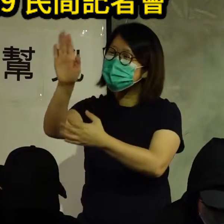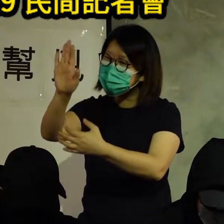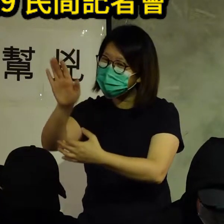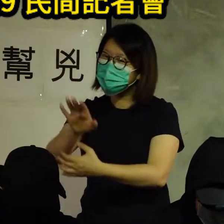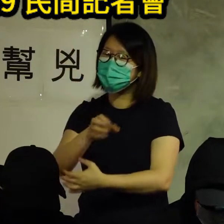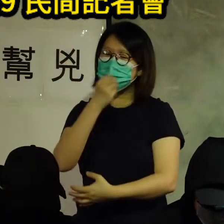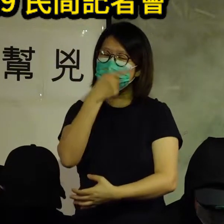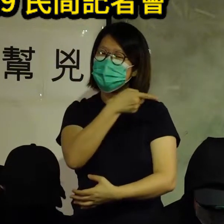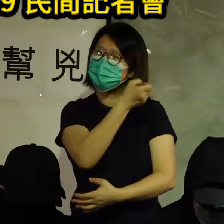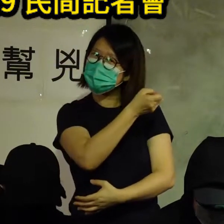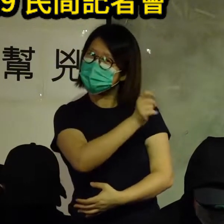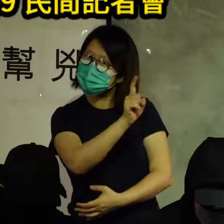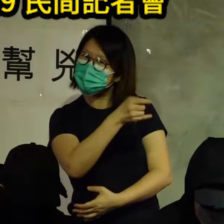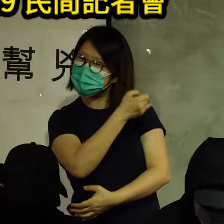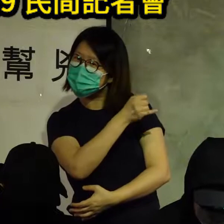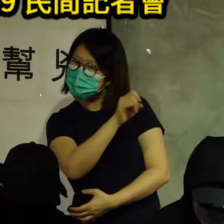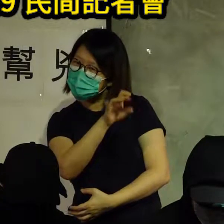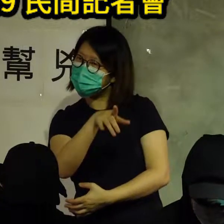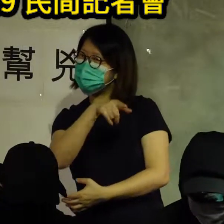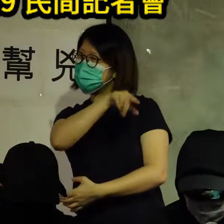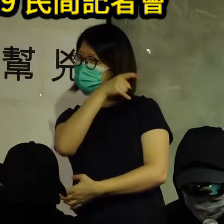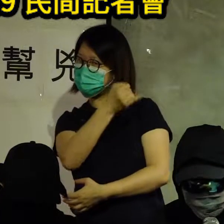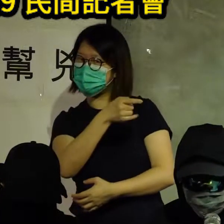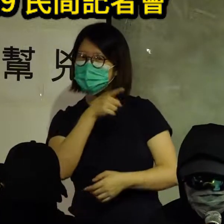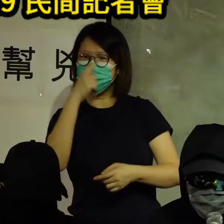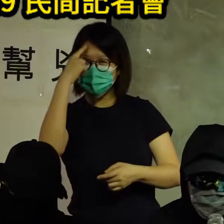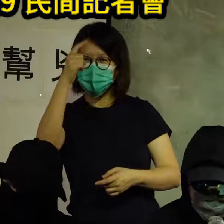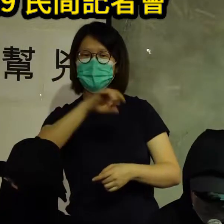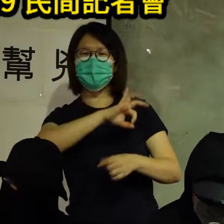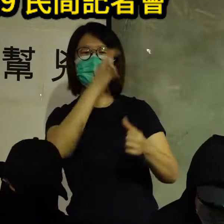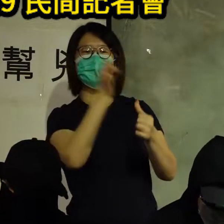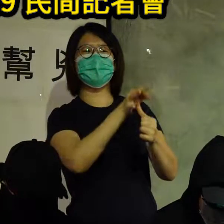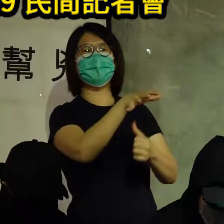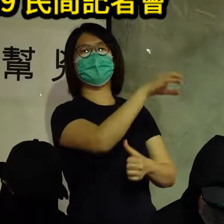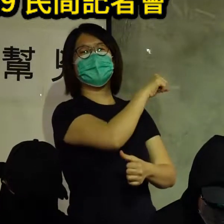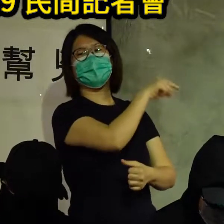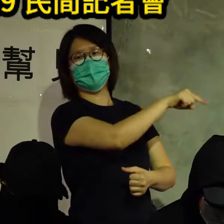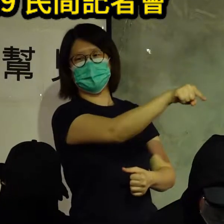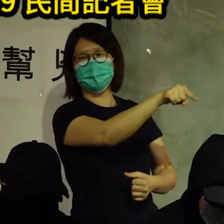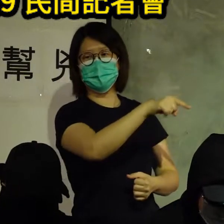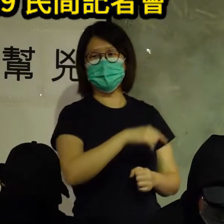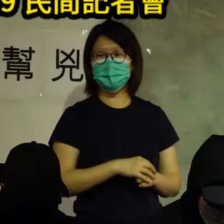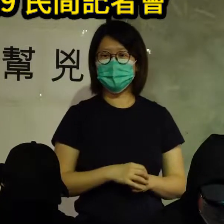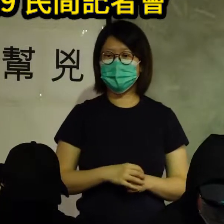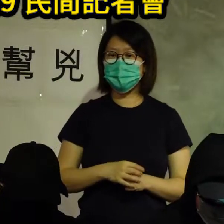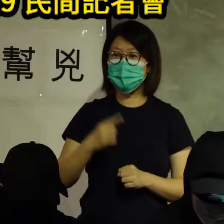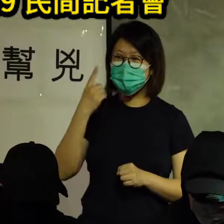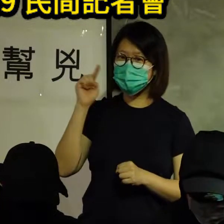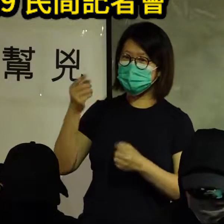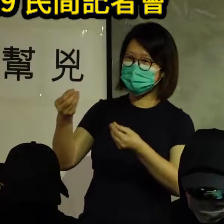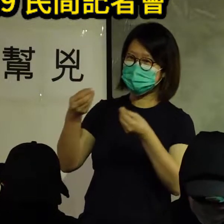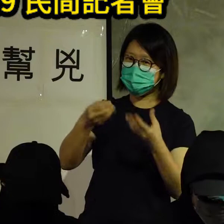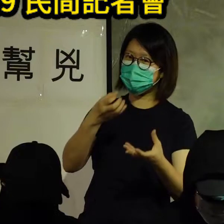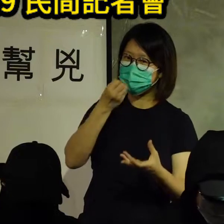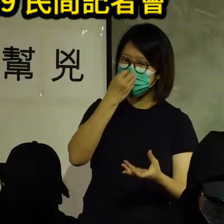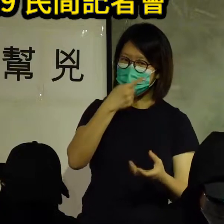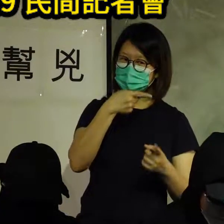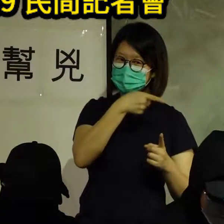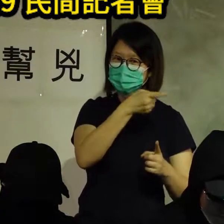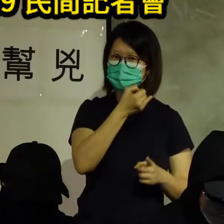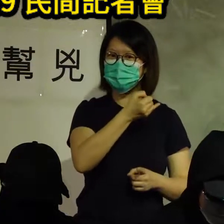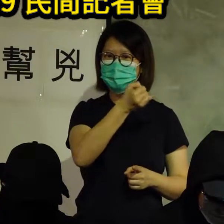意圖令香港人失去追求公義、民主的形象影響國際的輿論